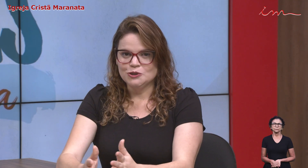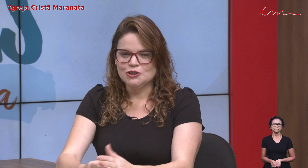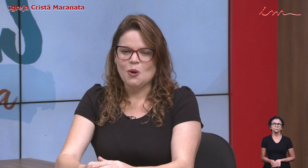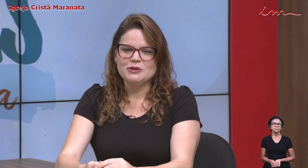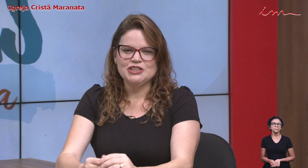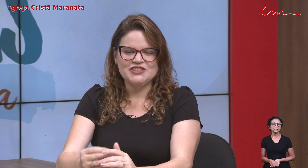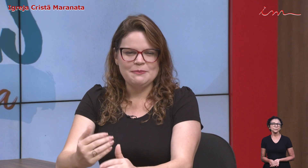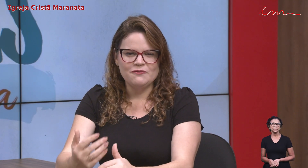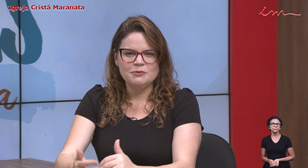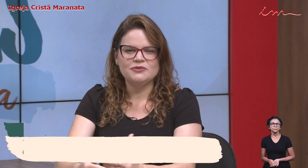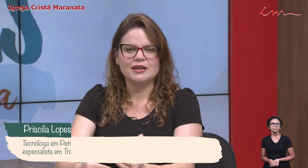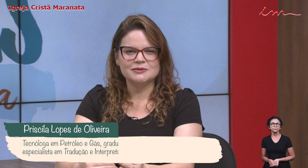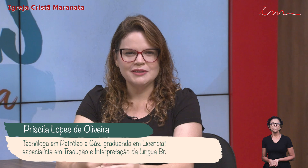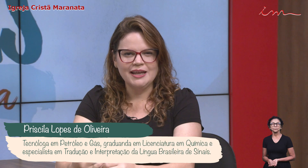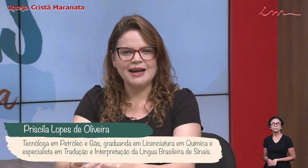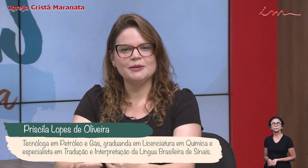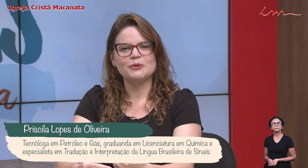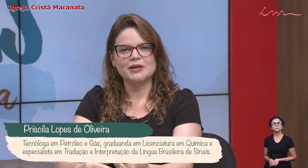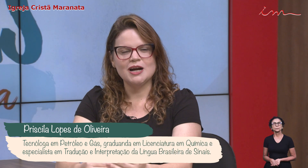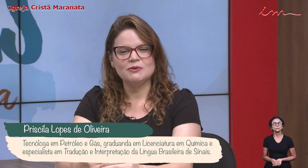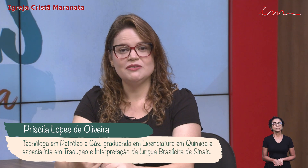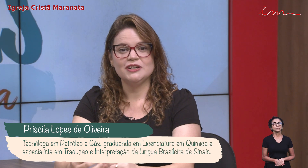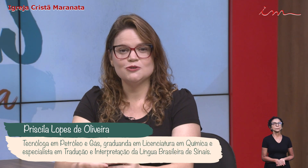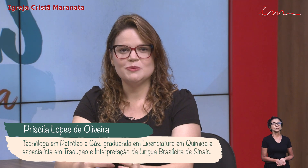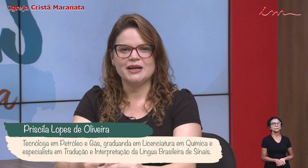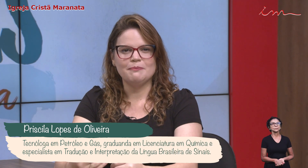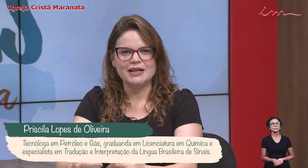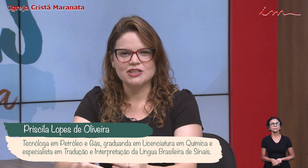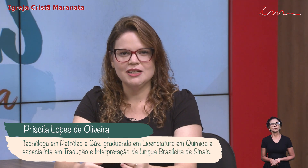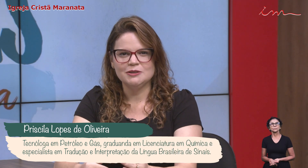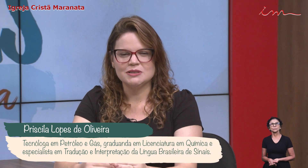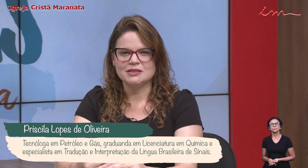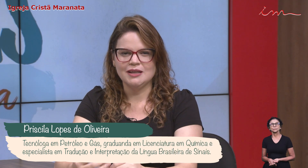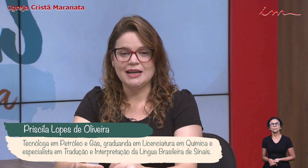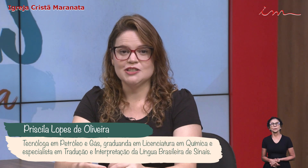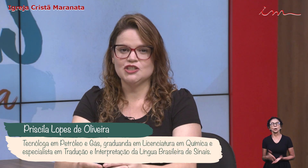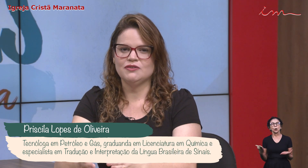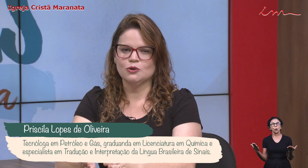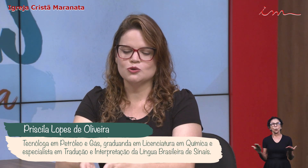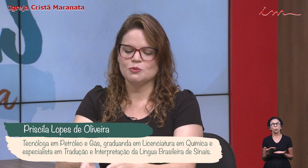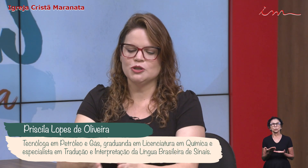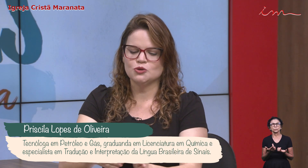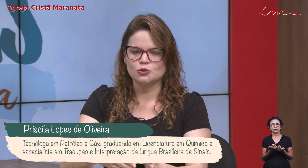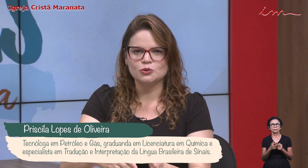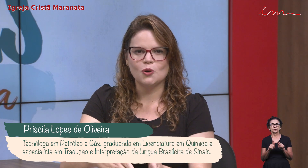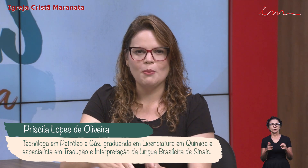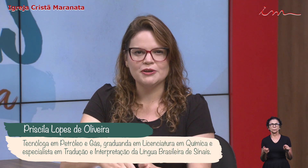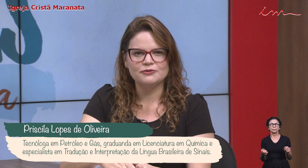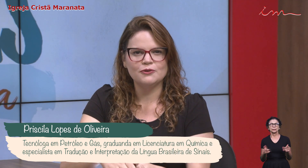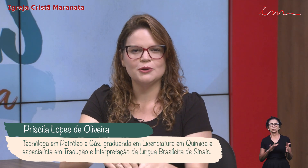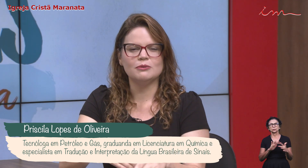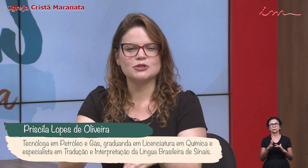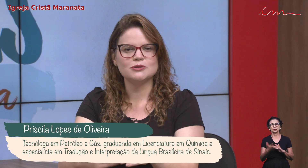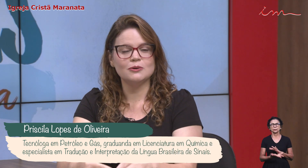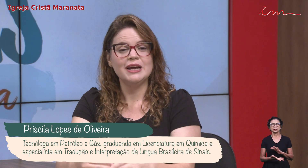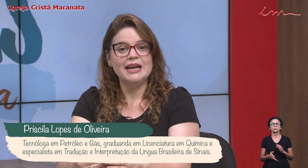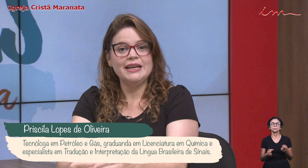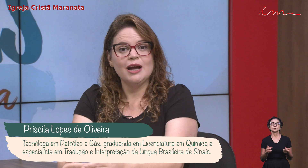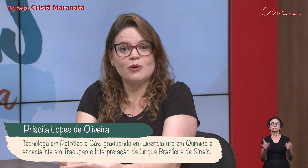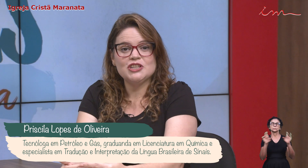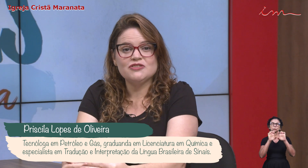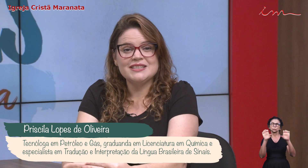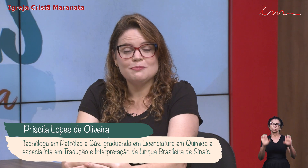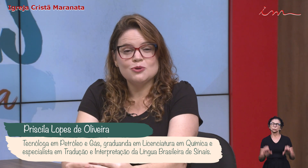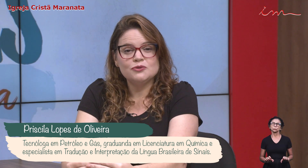E hoje, como a gente sempre vem falando, né, em cada programa, vem falando sobre a gramática da língua de sinais, a gente falou sobre a estrutura, como é que foi, começou,